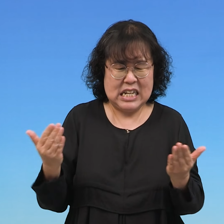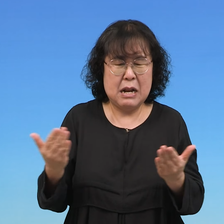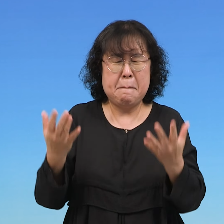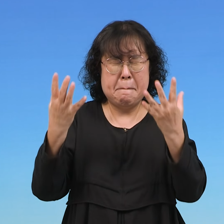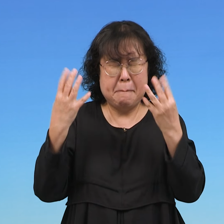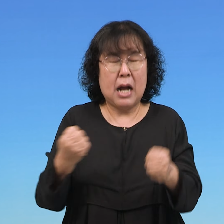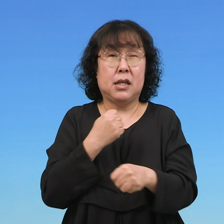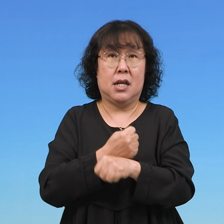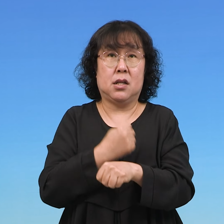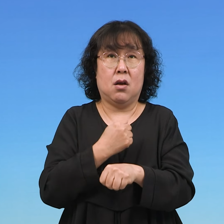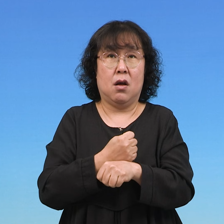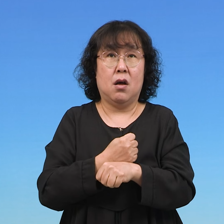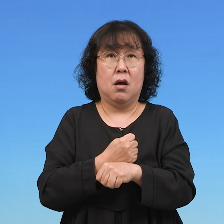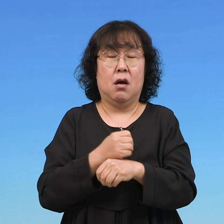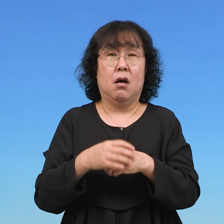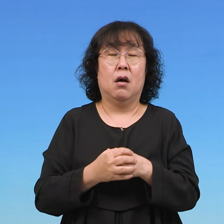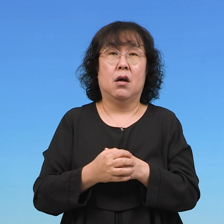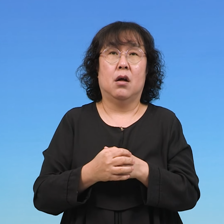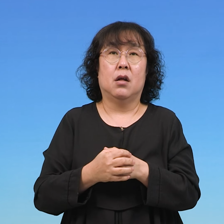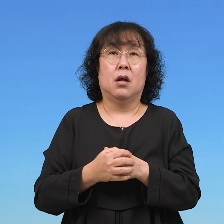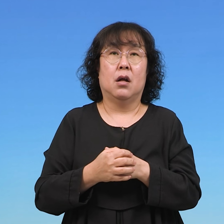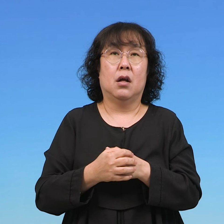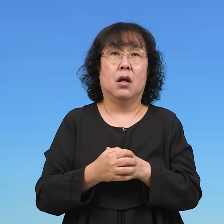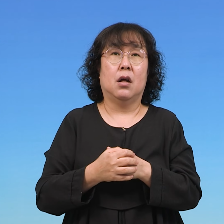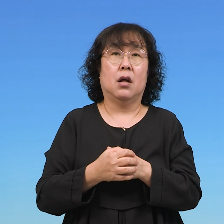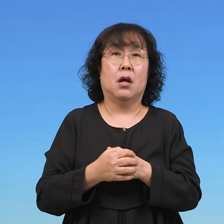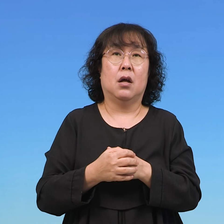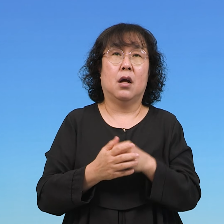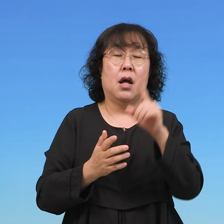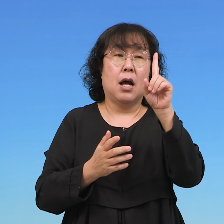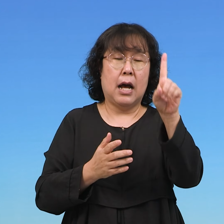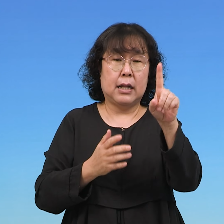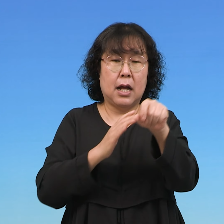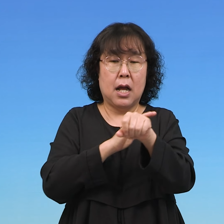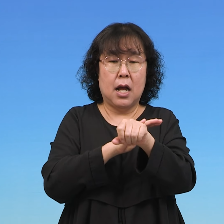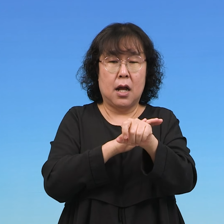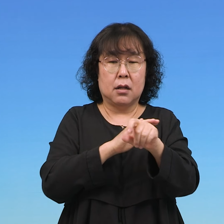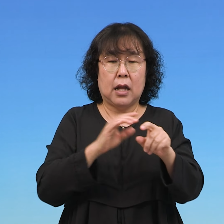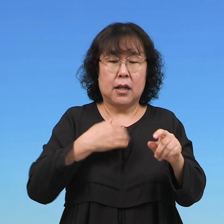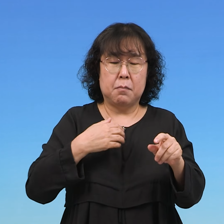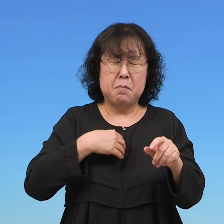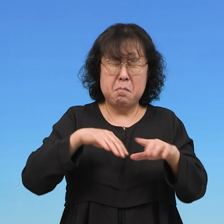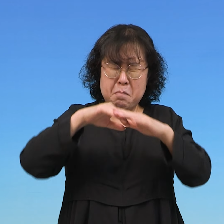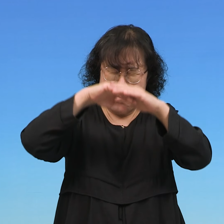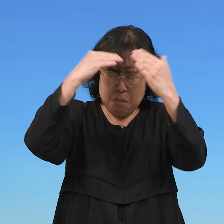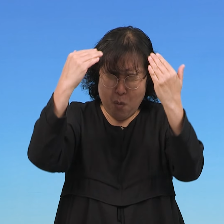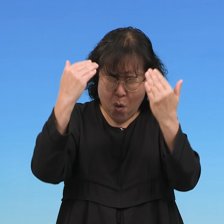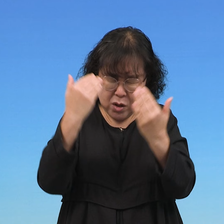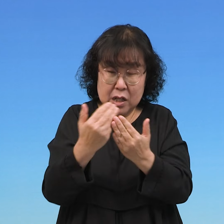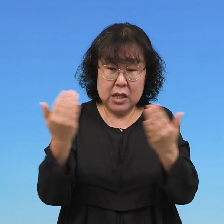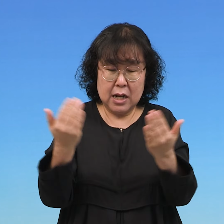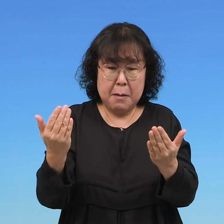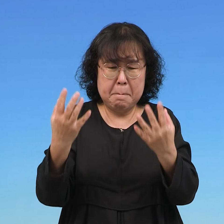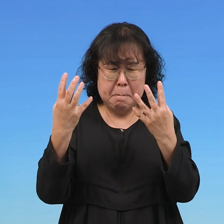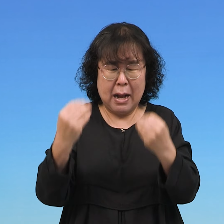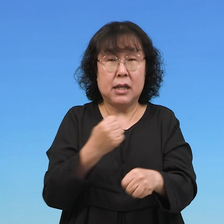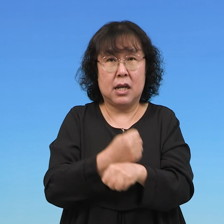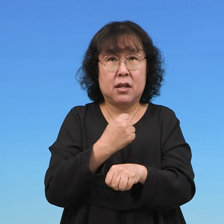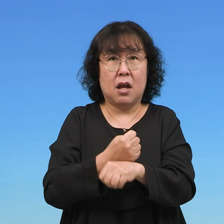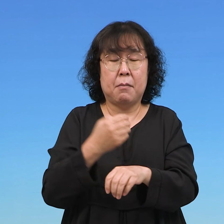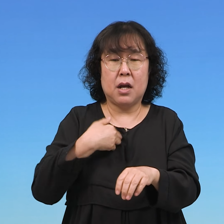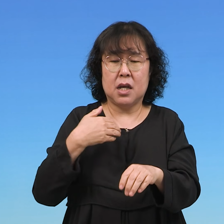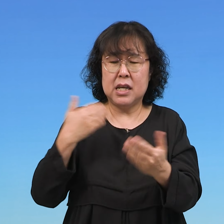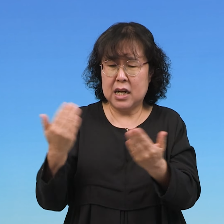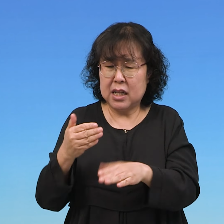없습니다. 왜 안 해본 일이 없을까요? 하나 잘 적응했으면 하나만 했을 텐데 계속 쫓겨나니까,